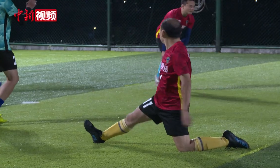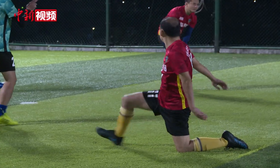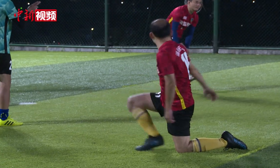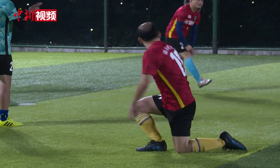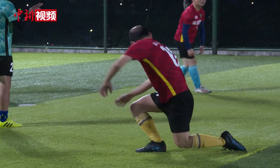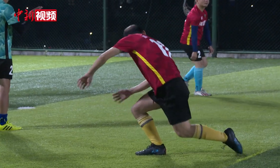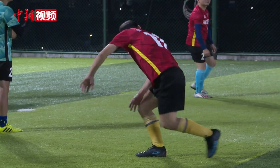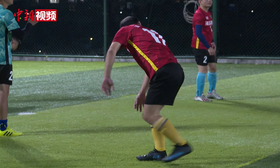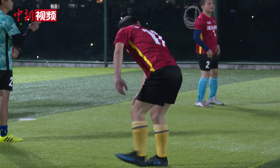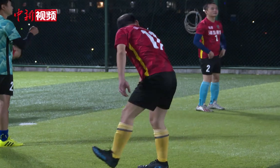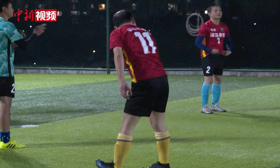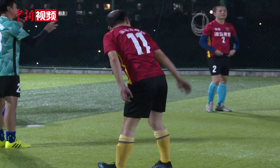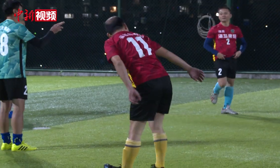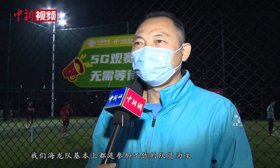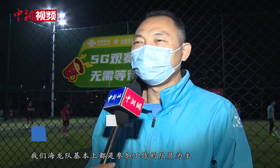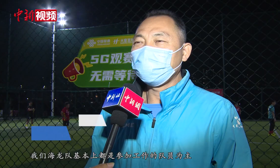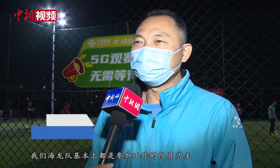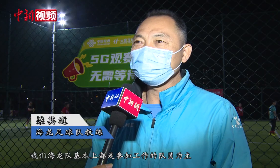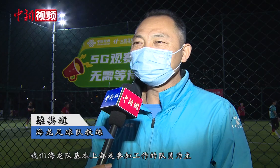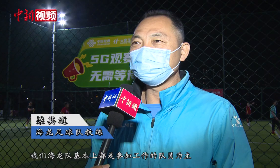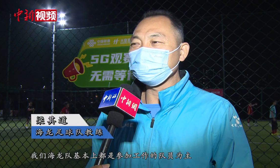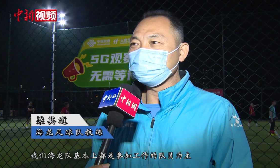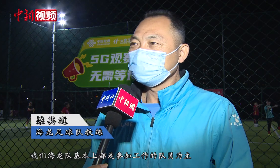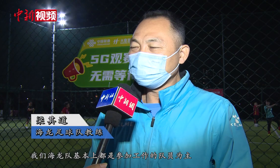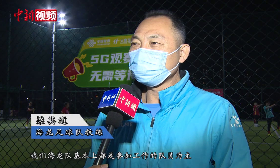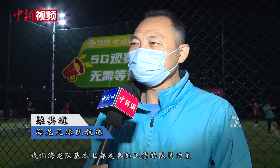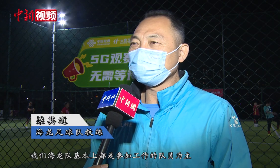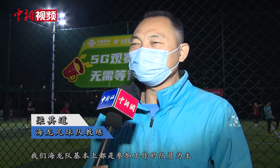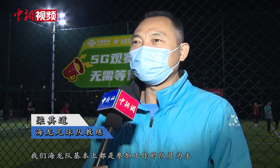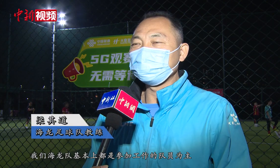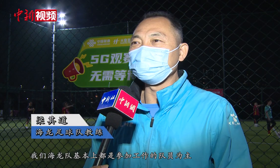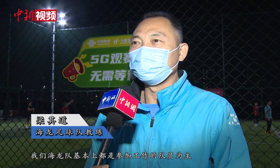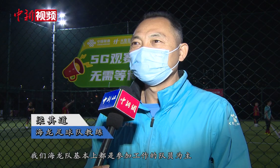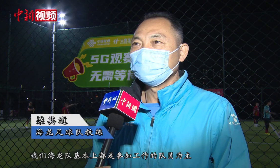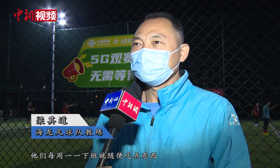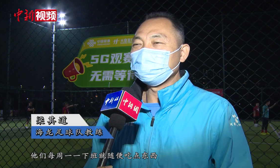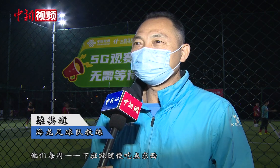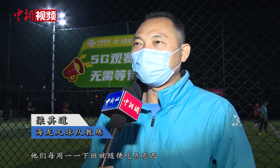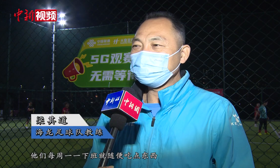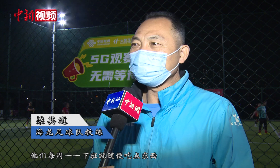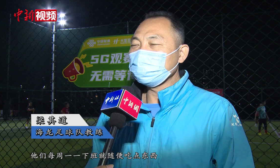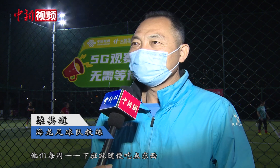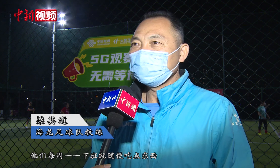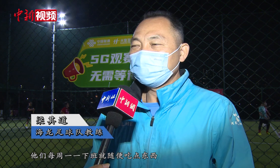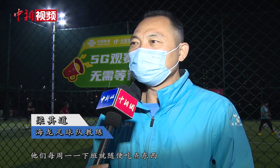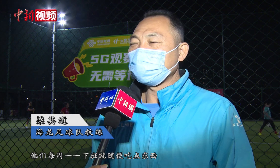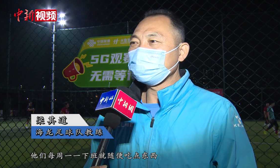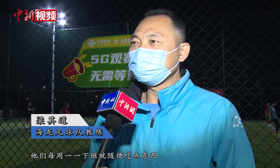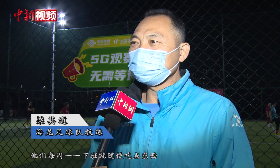上班，晚上来训练。 我们海龙队基本上都是参加工作的队员为主，他们每周一下班呢，他们就